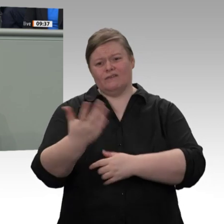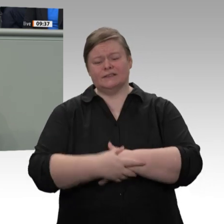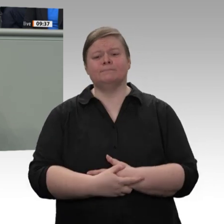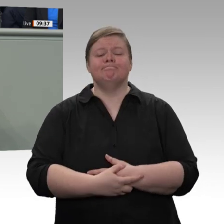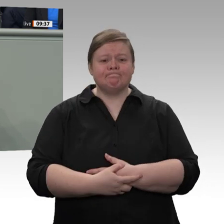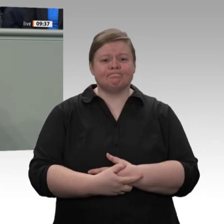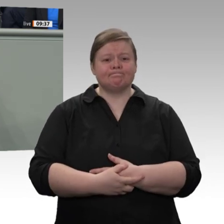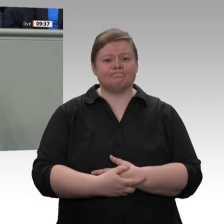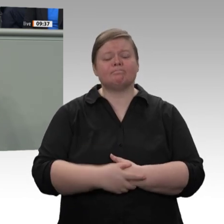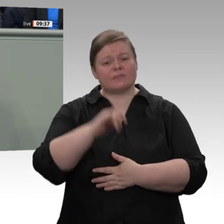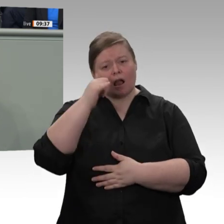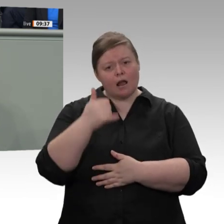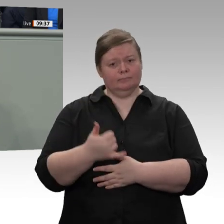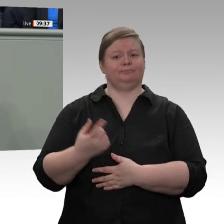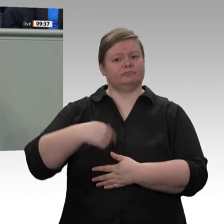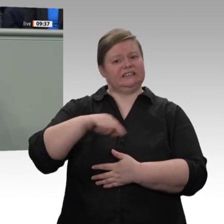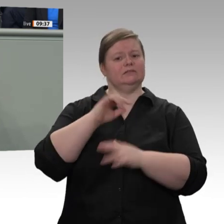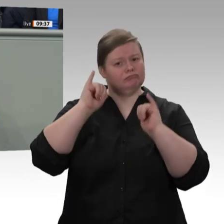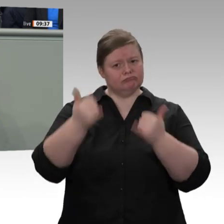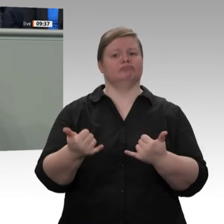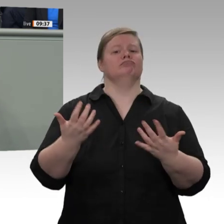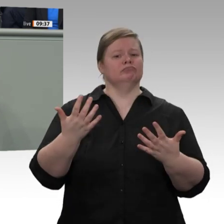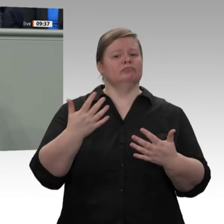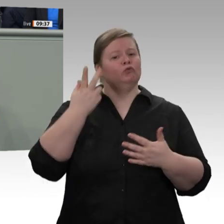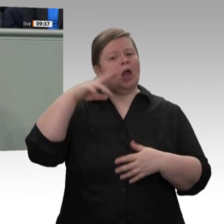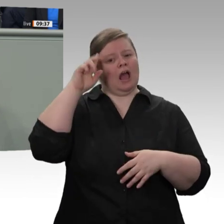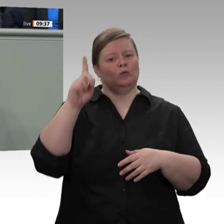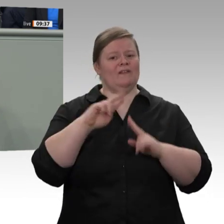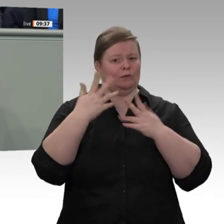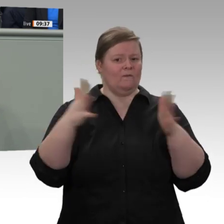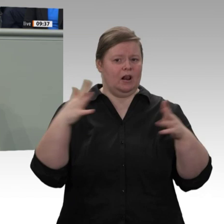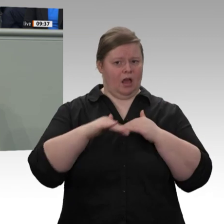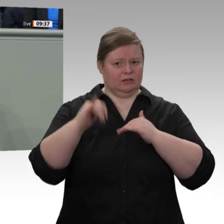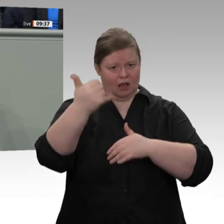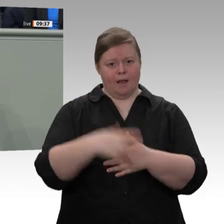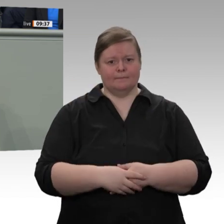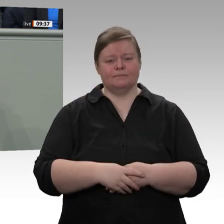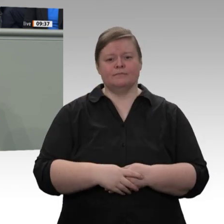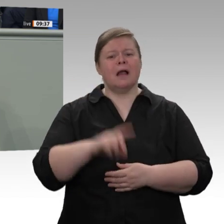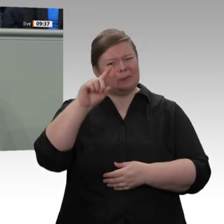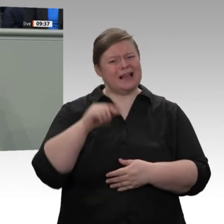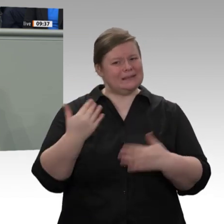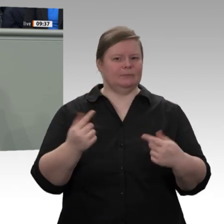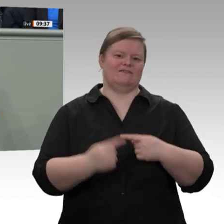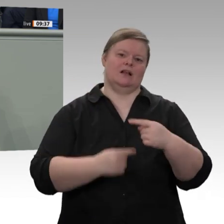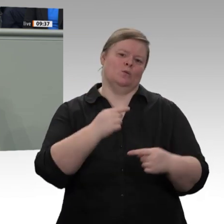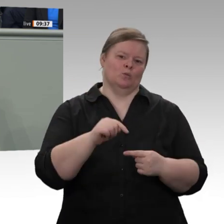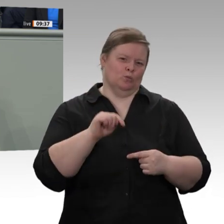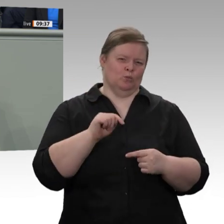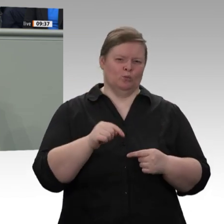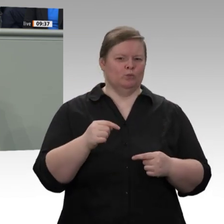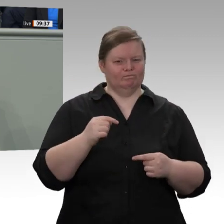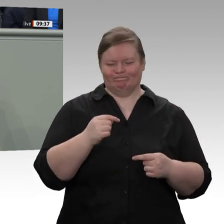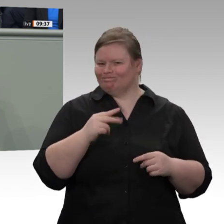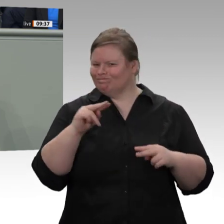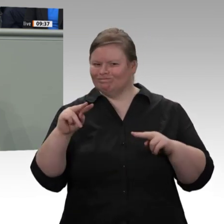schockieren. Die Tat von Hanau führt uns einmal mehr auf tragische Weise vor Augen, wohin Hass